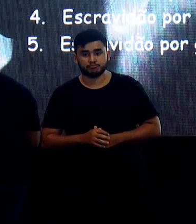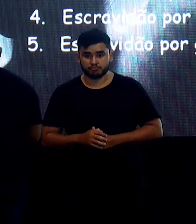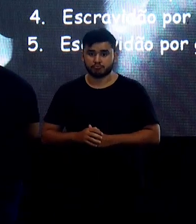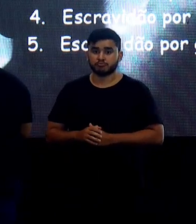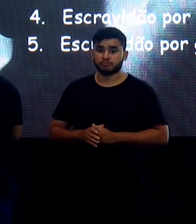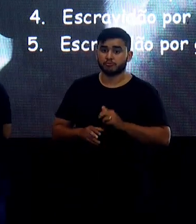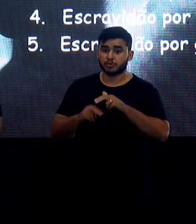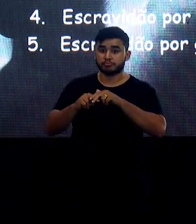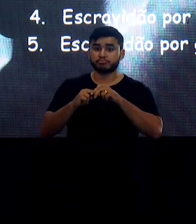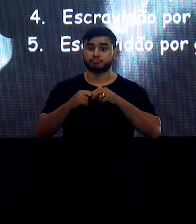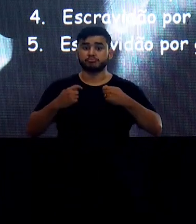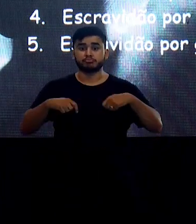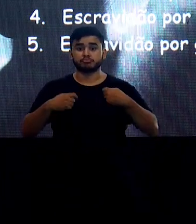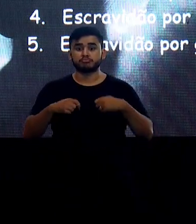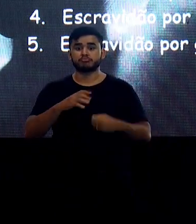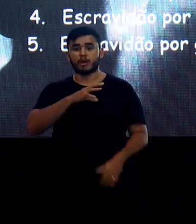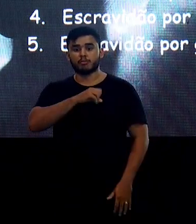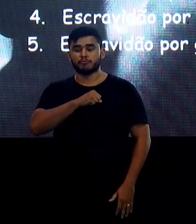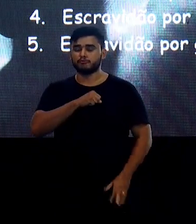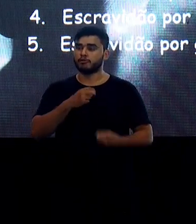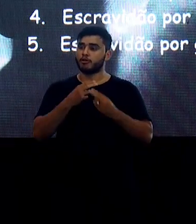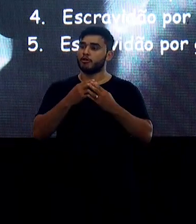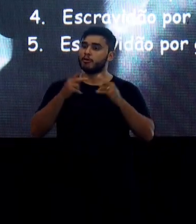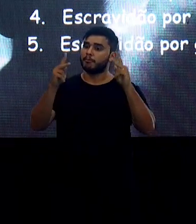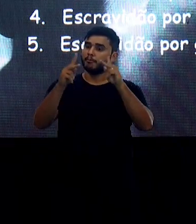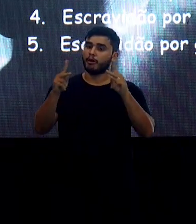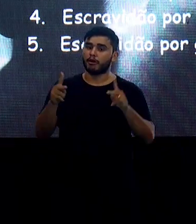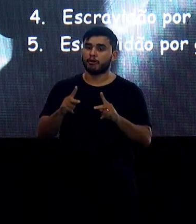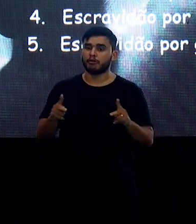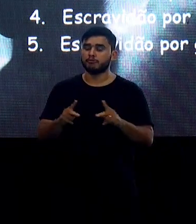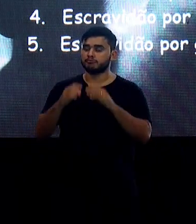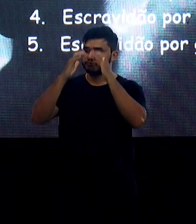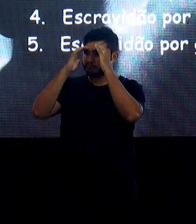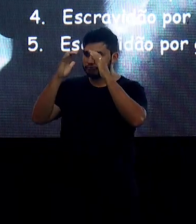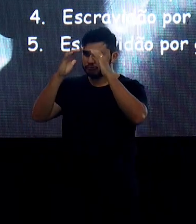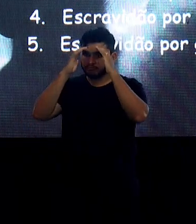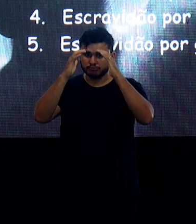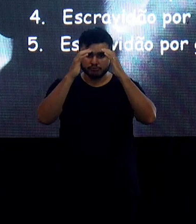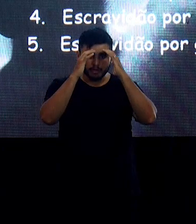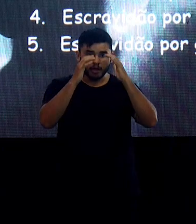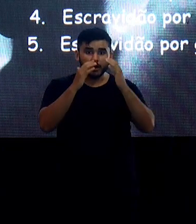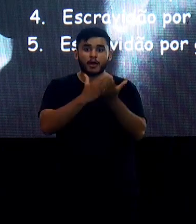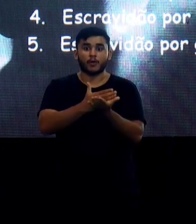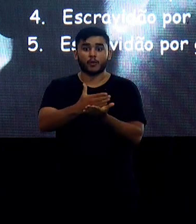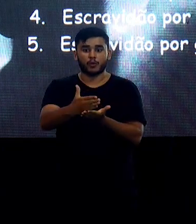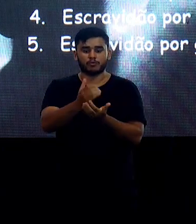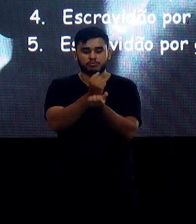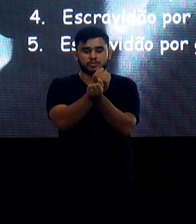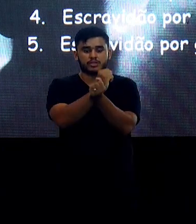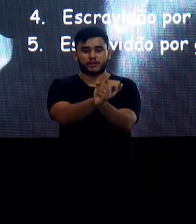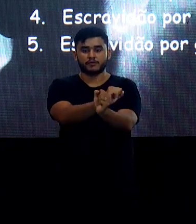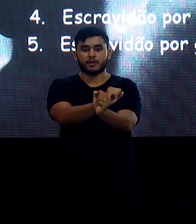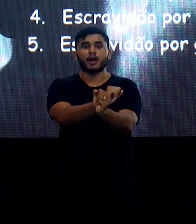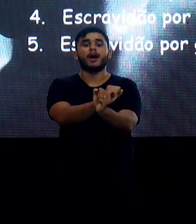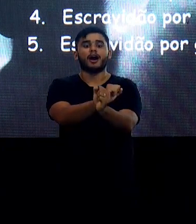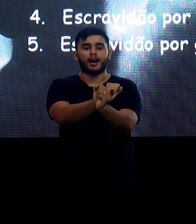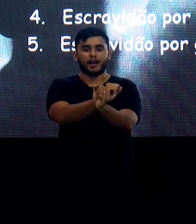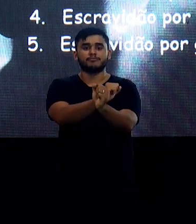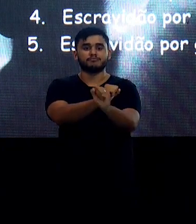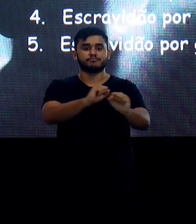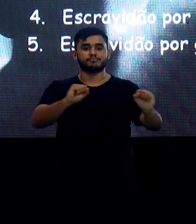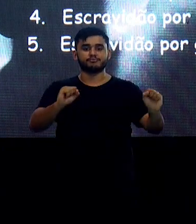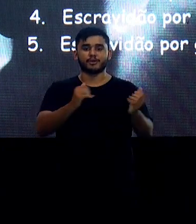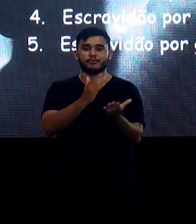escravidão. Quando a gente passa da Idade Antiga para a Idade Média, já